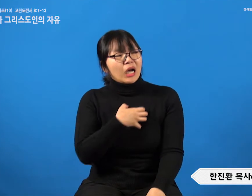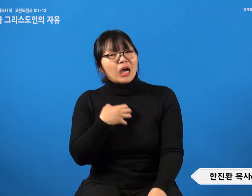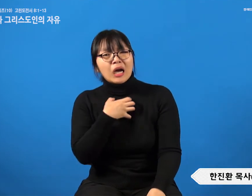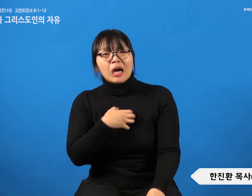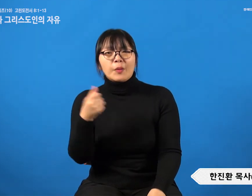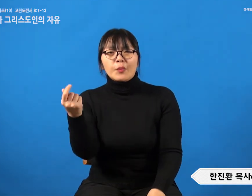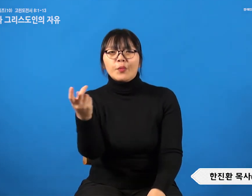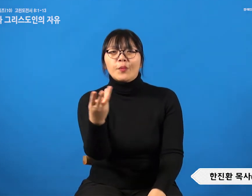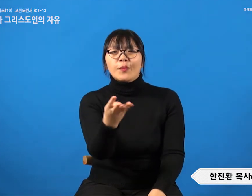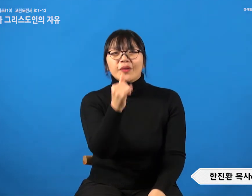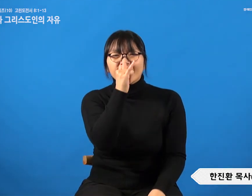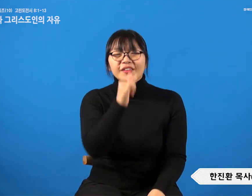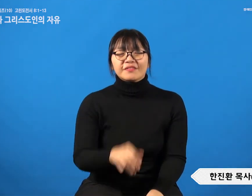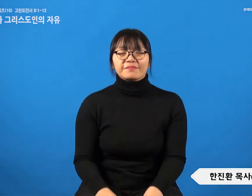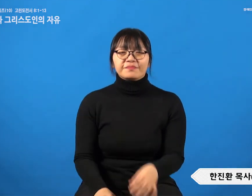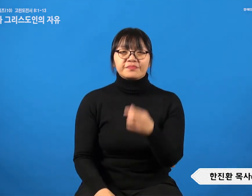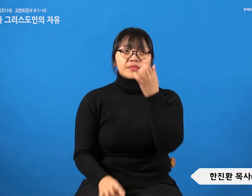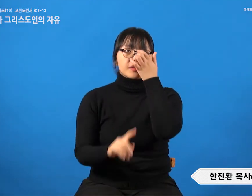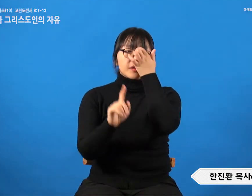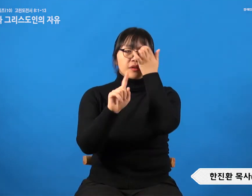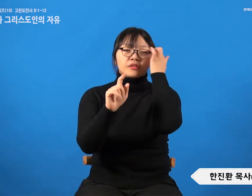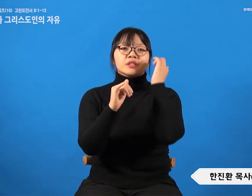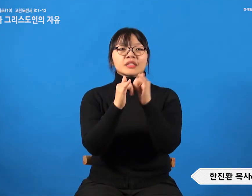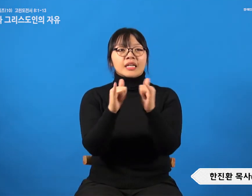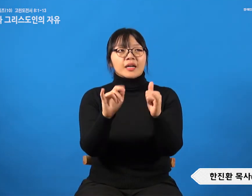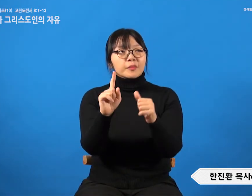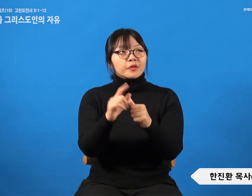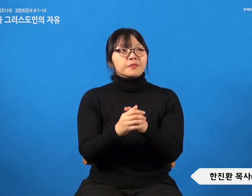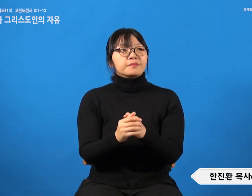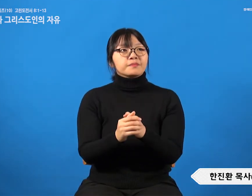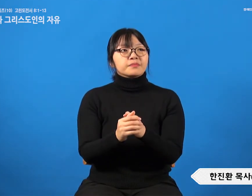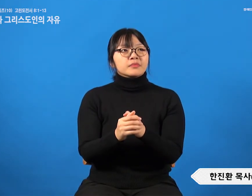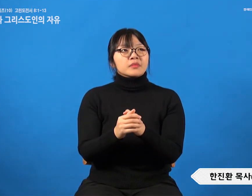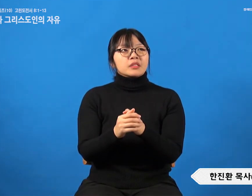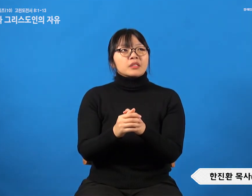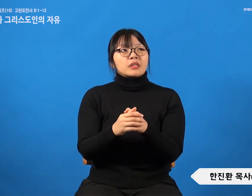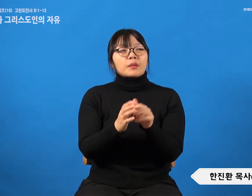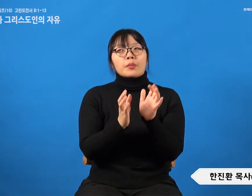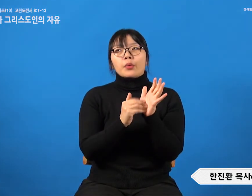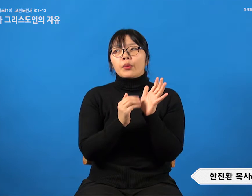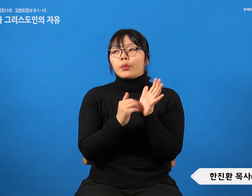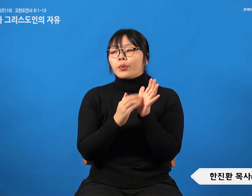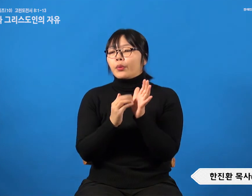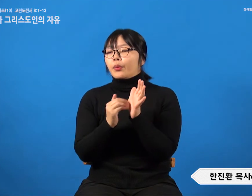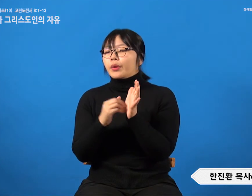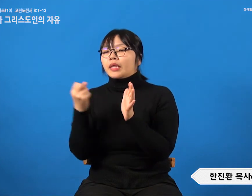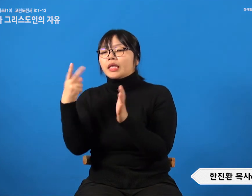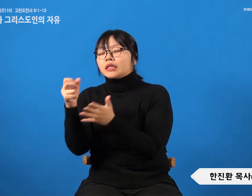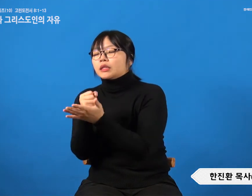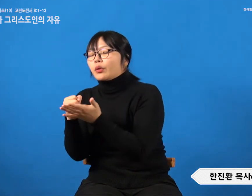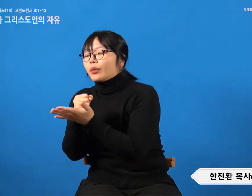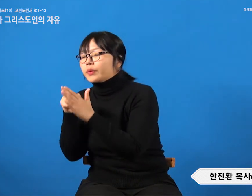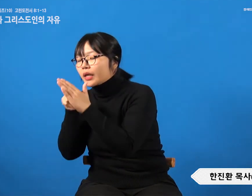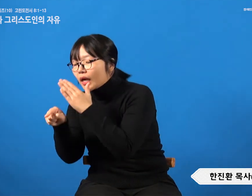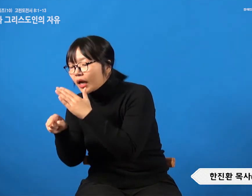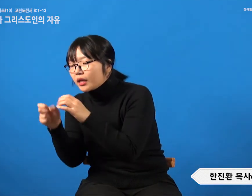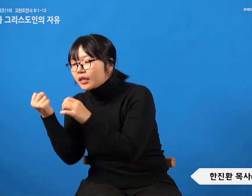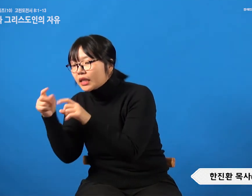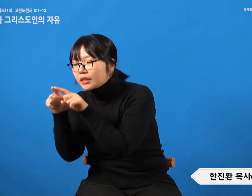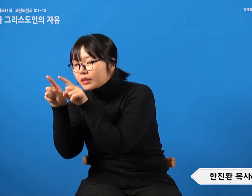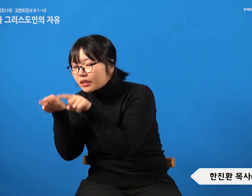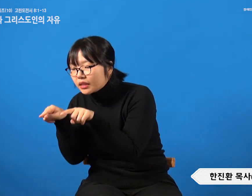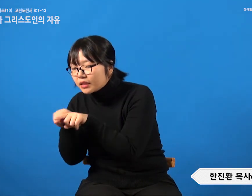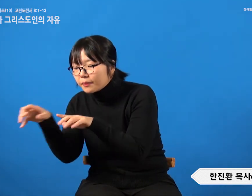못하는 사람들이 많습니다. 그러다가 어떤 사람은 교육자 몰래 다시 무당에 가서 한 장 또 받아오는 사람도 있습니다.